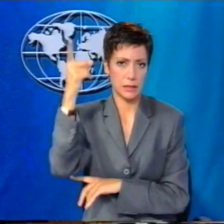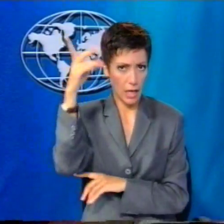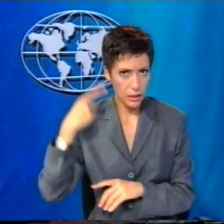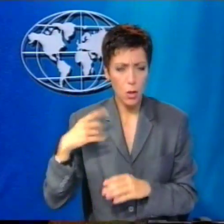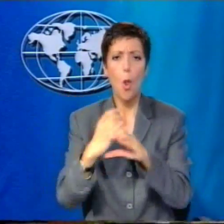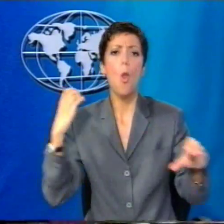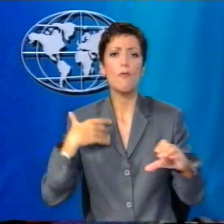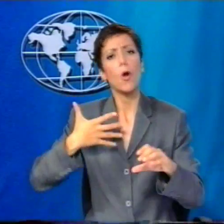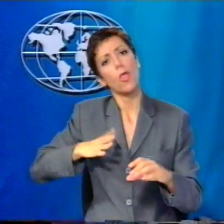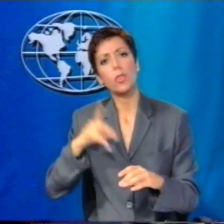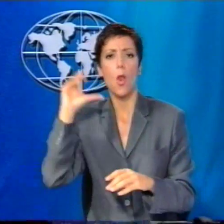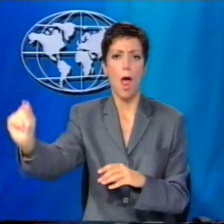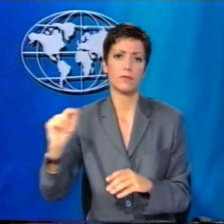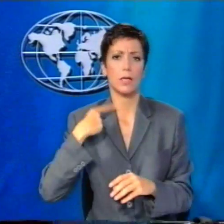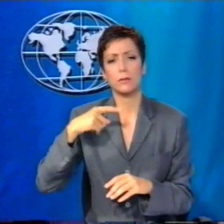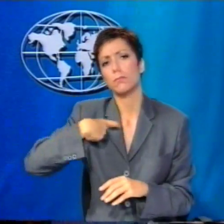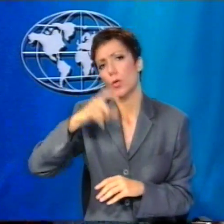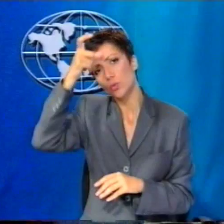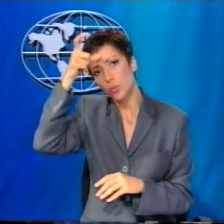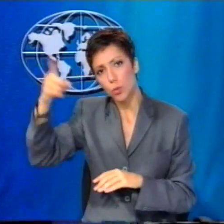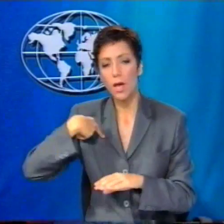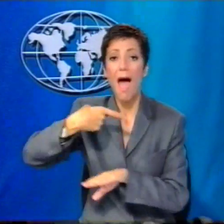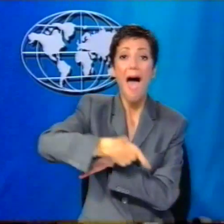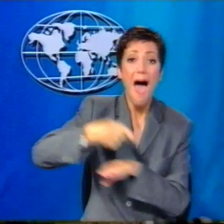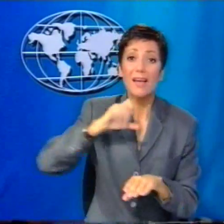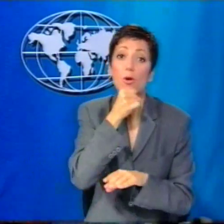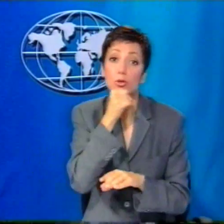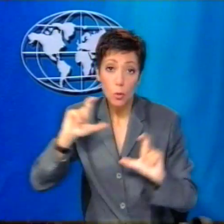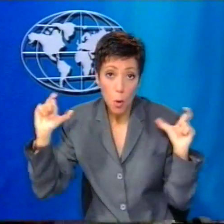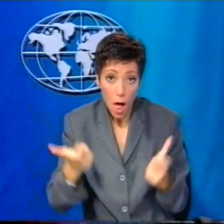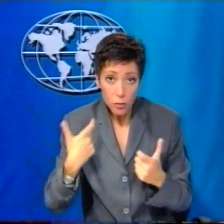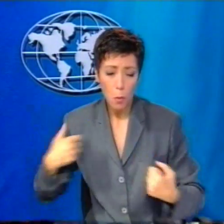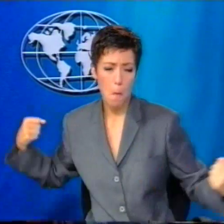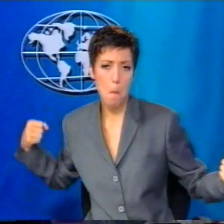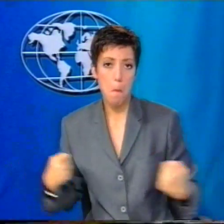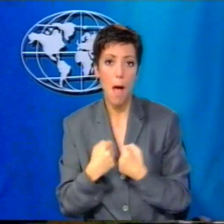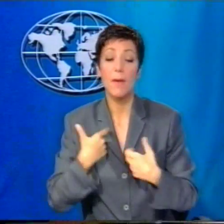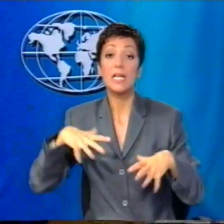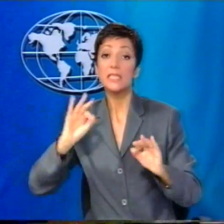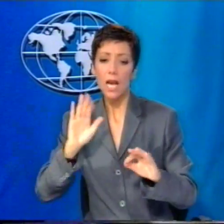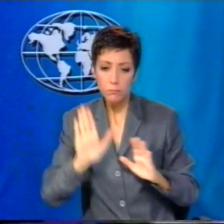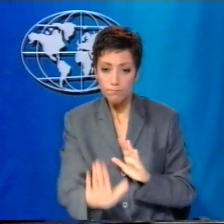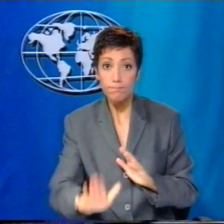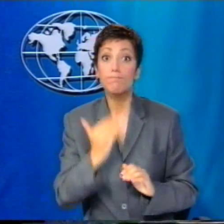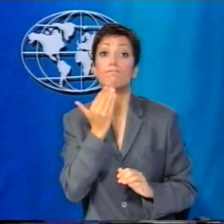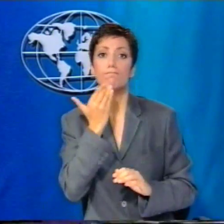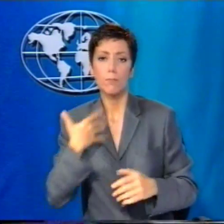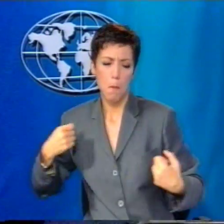μετέφερε από τη Τυφλίδα στη Θεσσαλονίκη από μηχανική βλάβη συγκρούστηκε στην αρχή μεταξύ και στη συνέχεια γκρεμίστηκε σε χαράδα